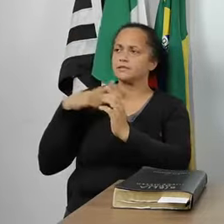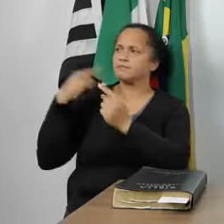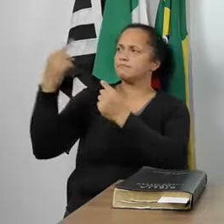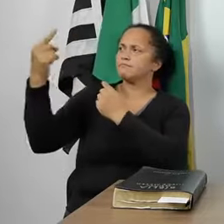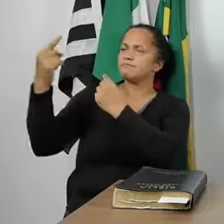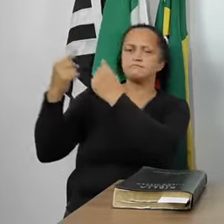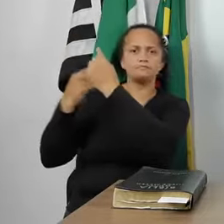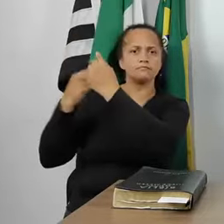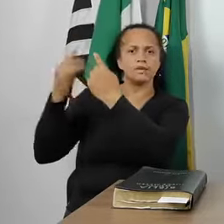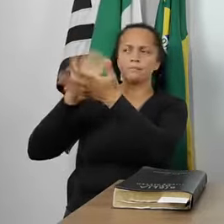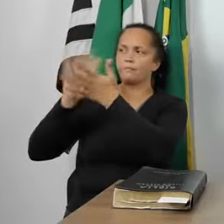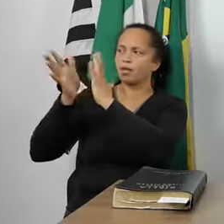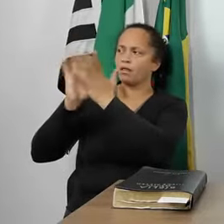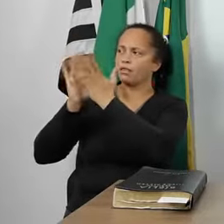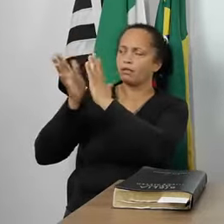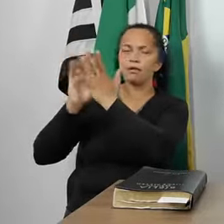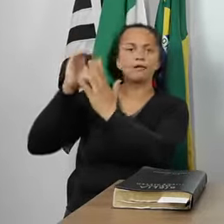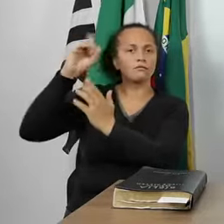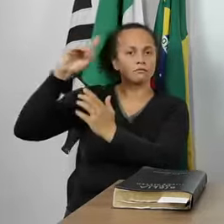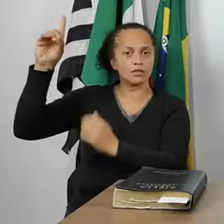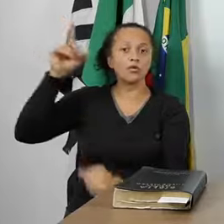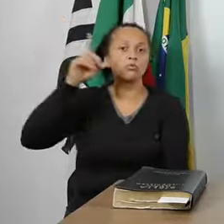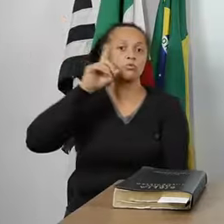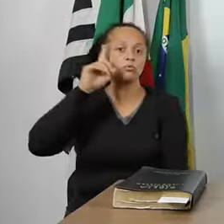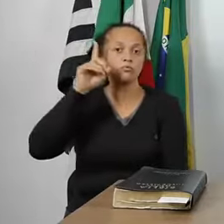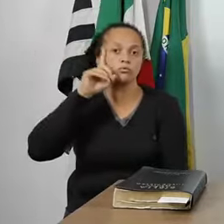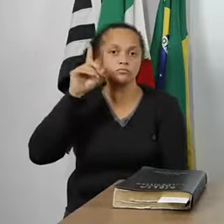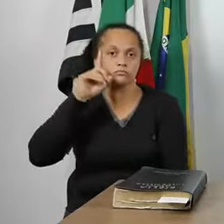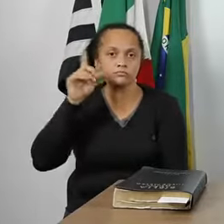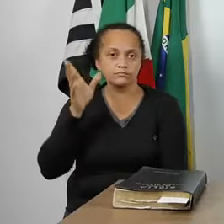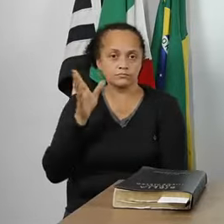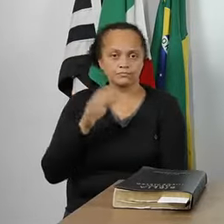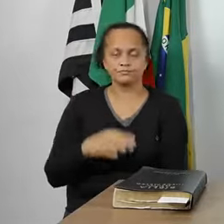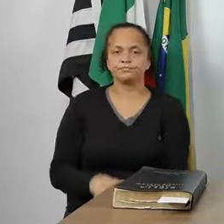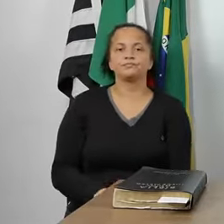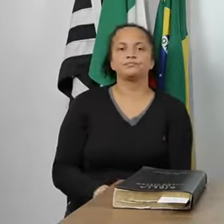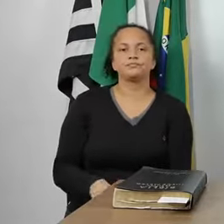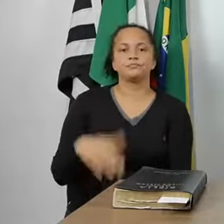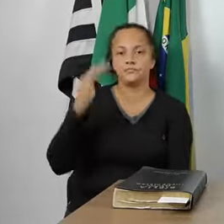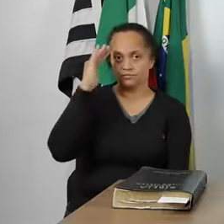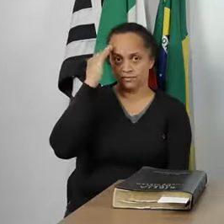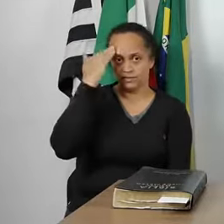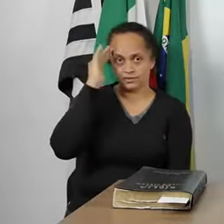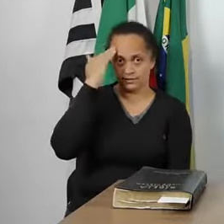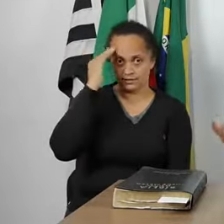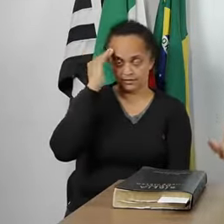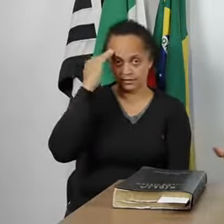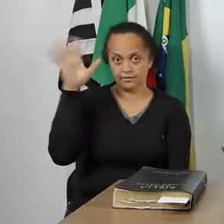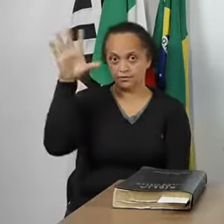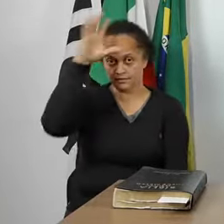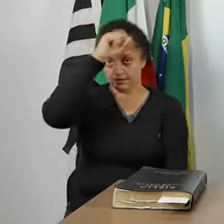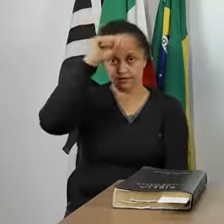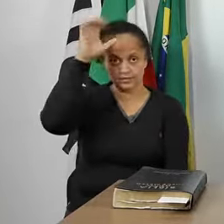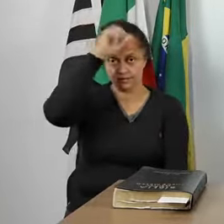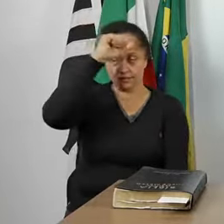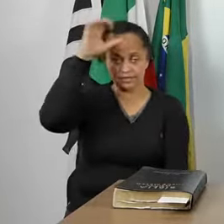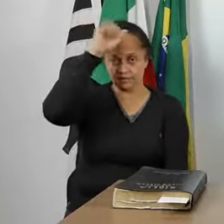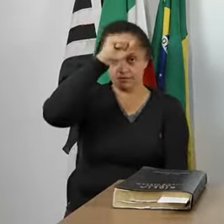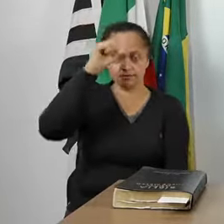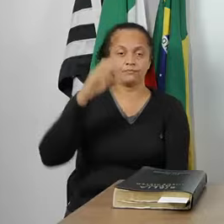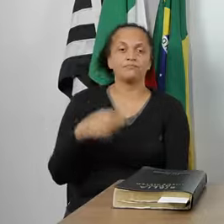Ele diariamente. E uma das coisas que a gente entende, que a gente aprende no nosso dia a dia,